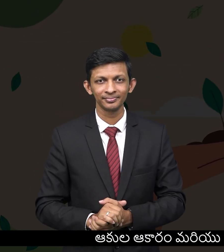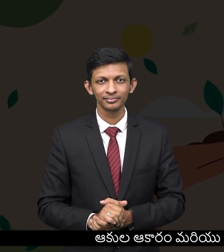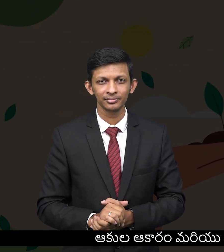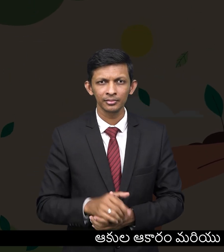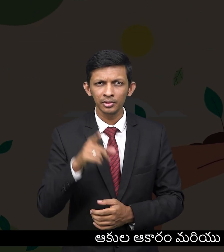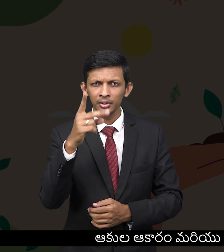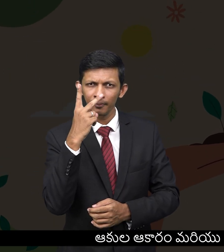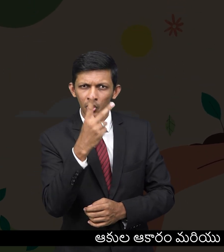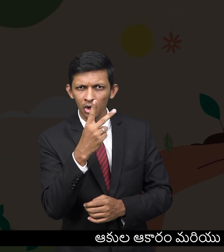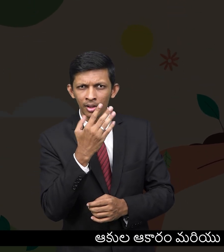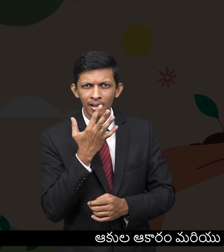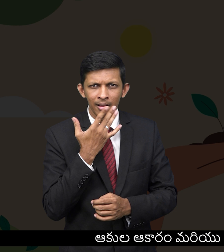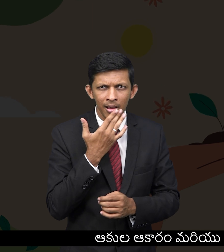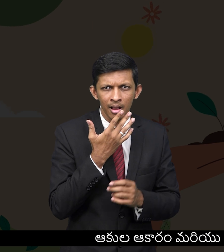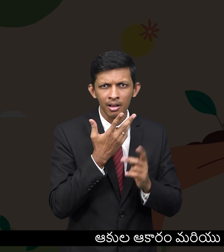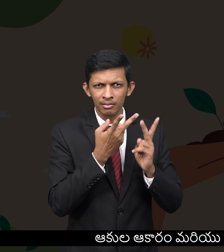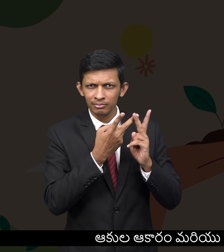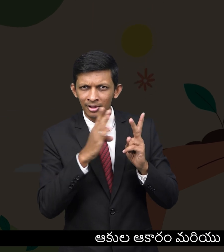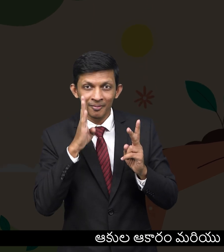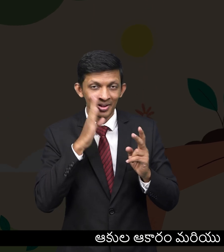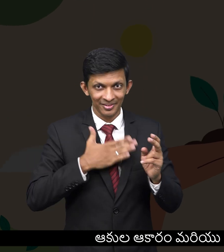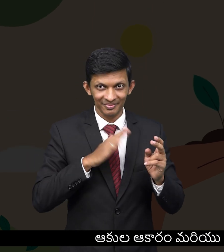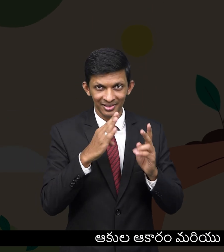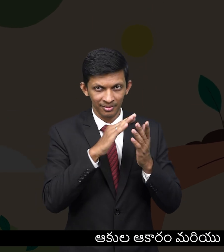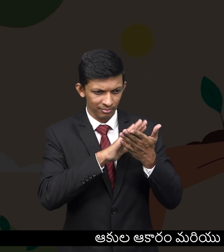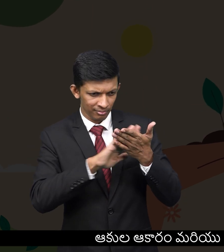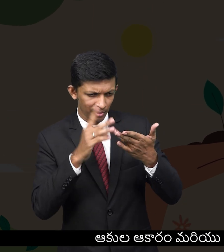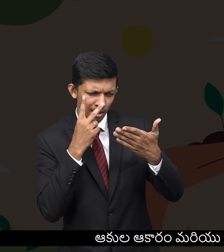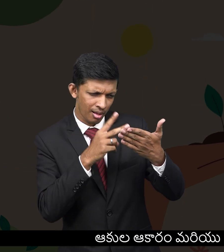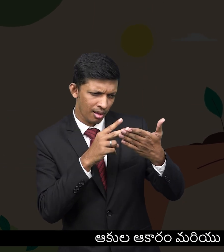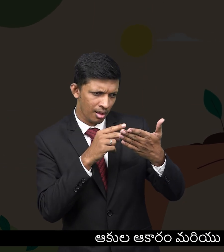ఆకుల ఆకారం మరియు రంగు ఒకేలా కనిపిస్తున్నాయా?